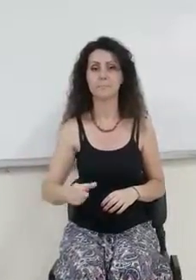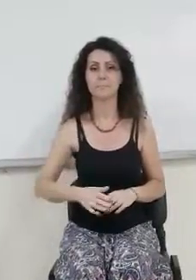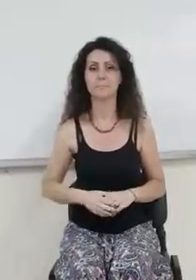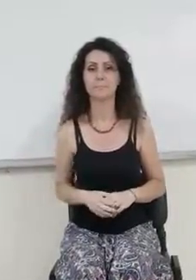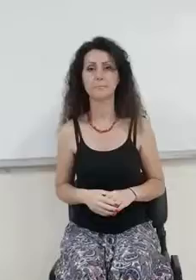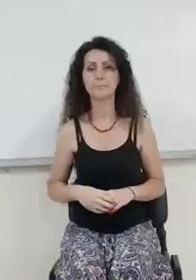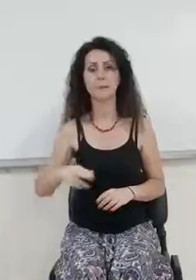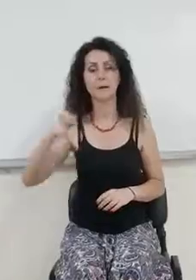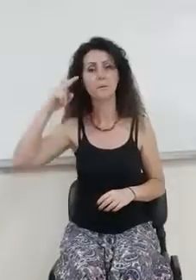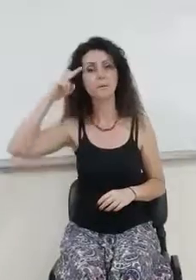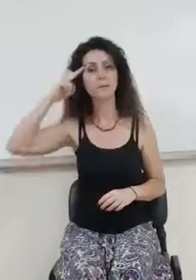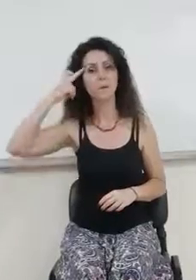Psikolog,